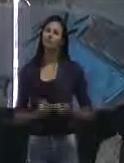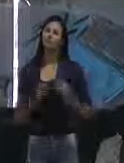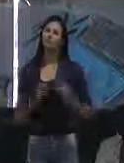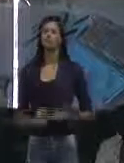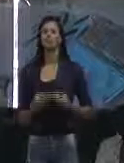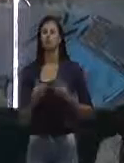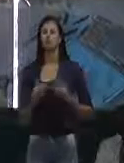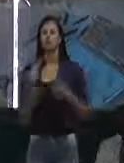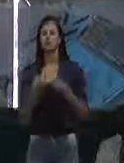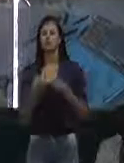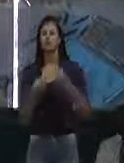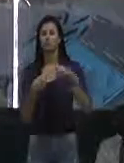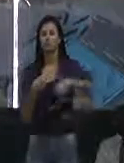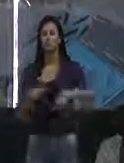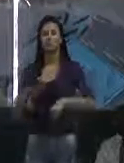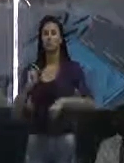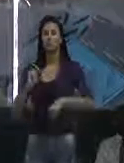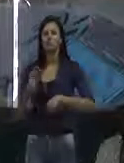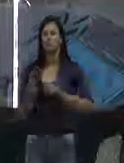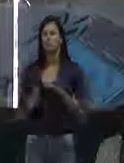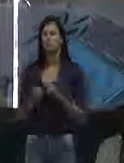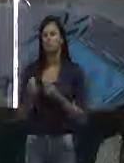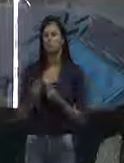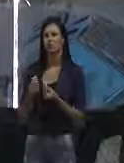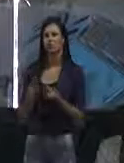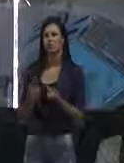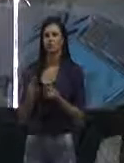Paciência, porque aqui não funciona assim, não.